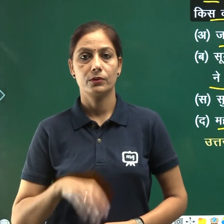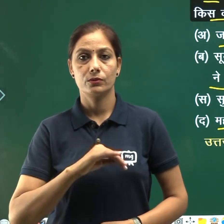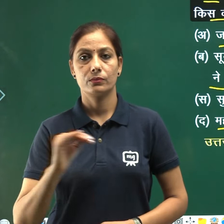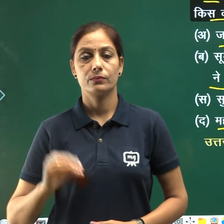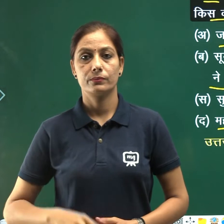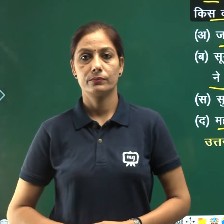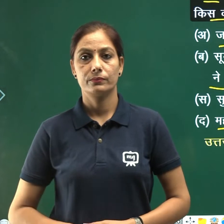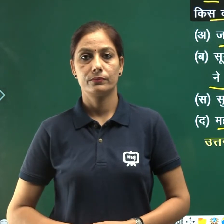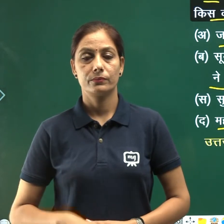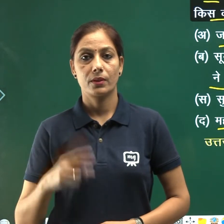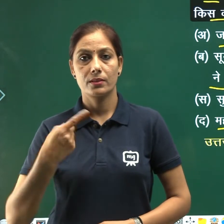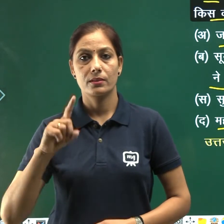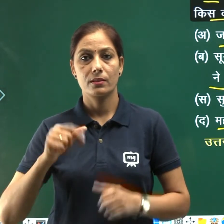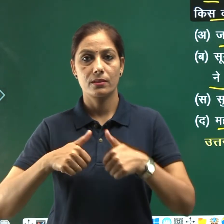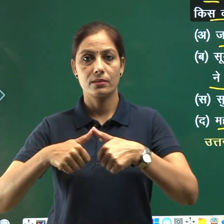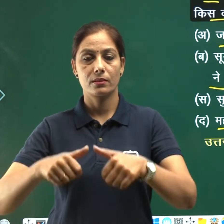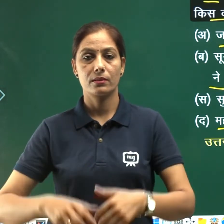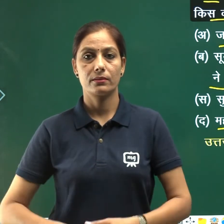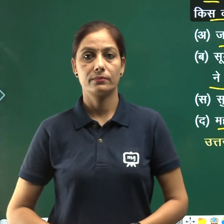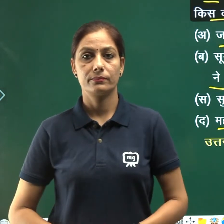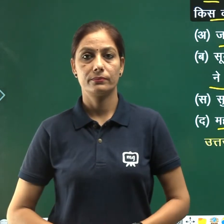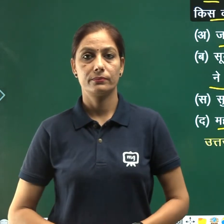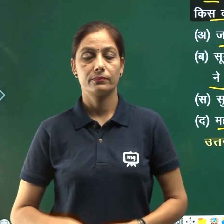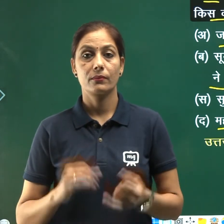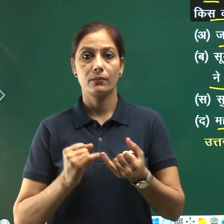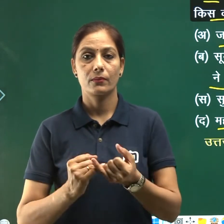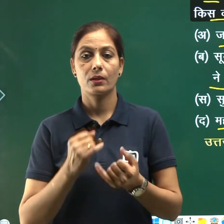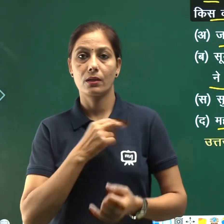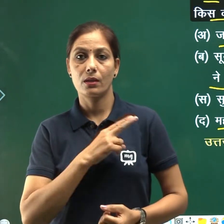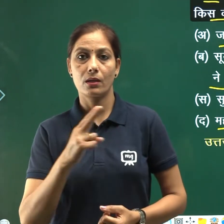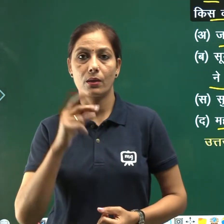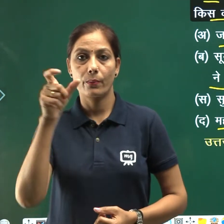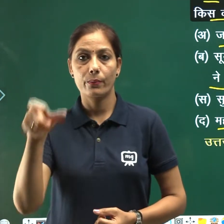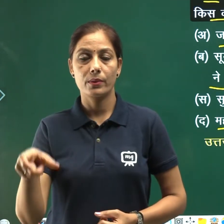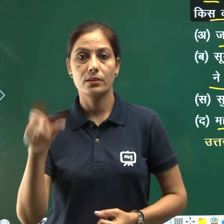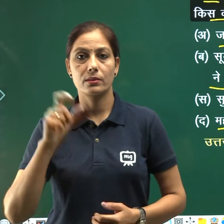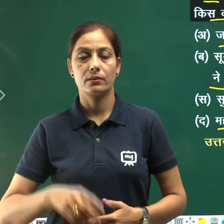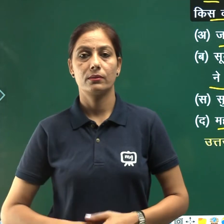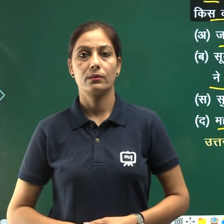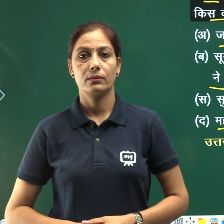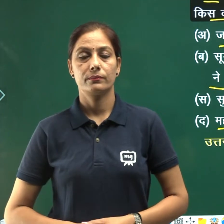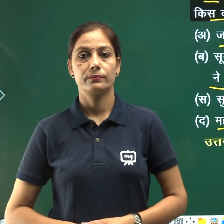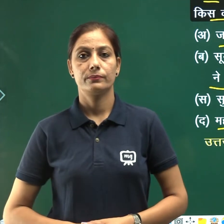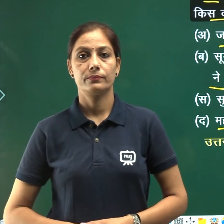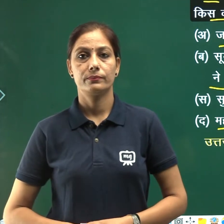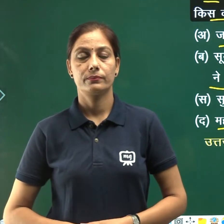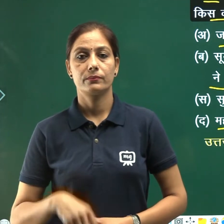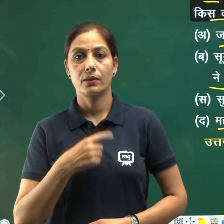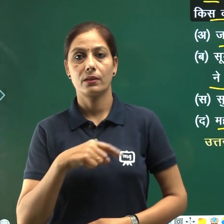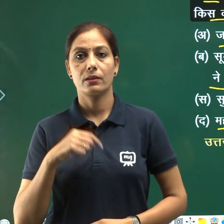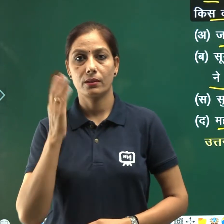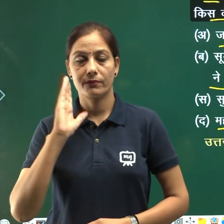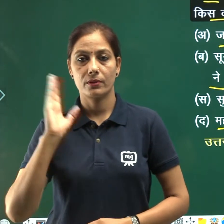बच्चों, सही उत्तर है सूर्यकांत त्रिपाठी निराला ने। यह